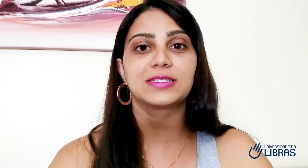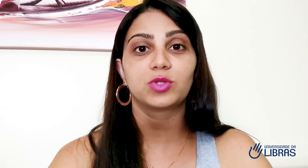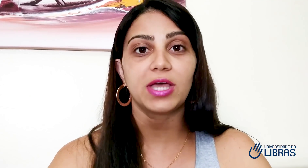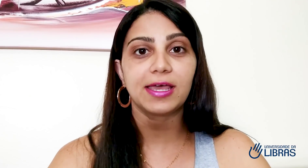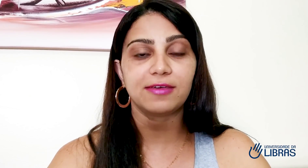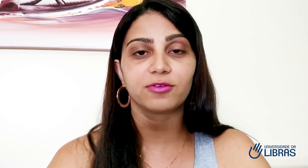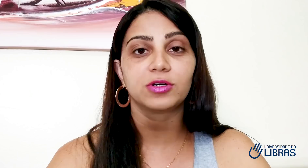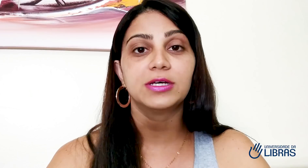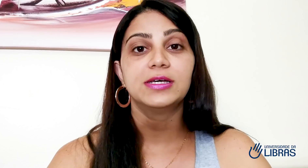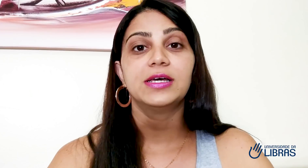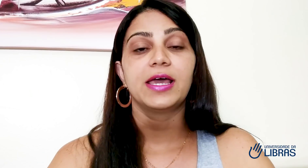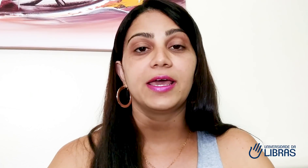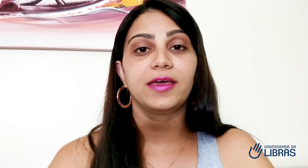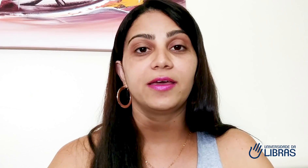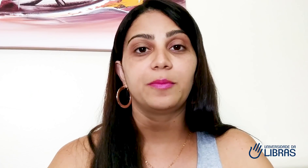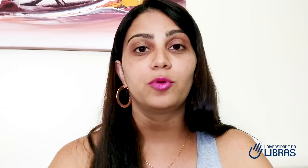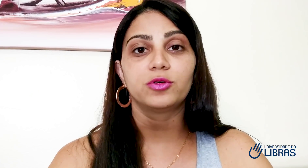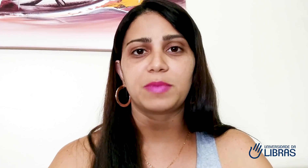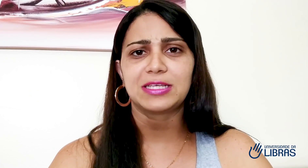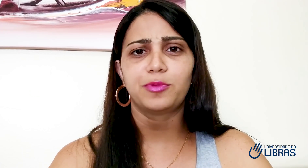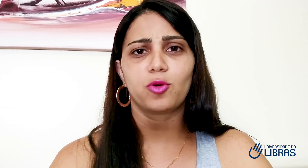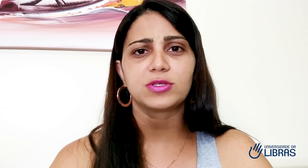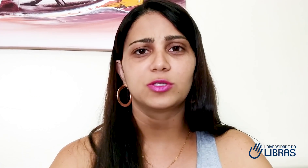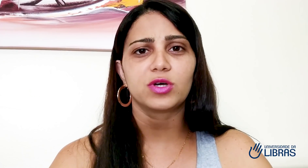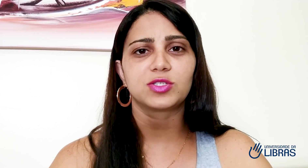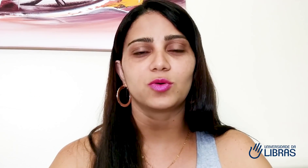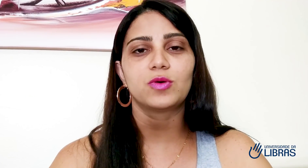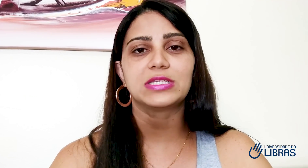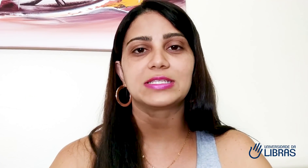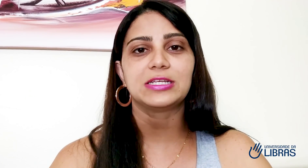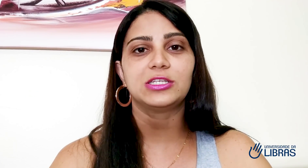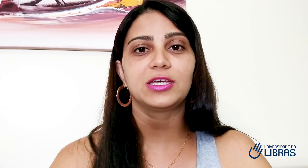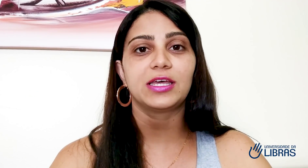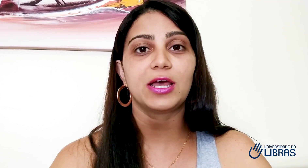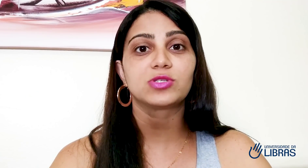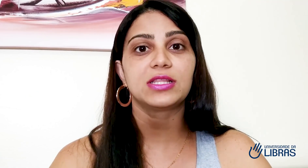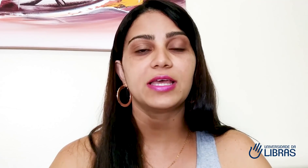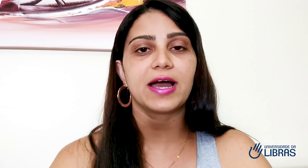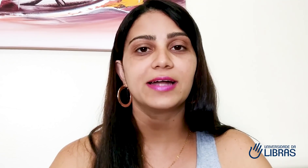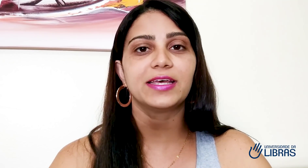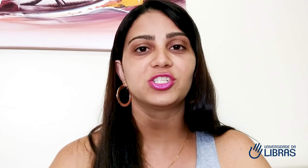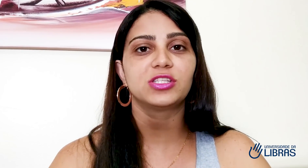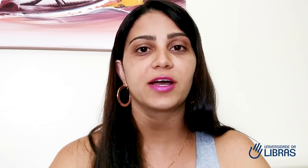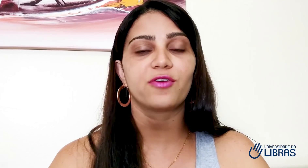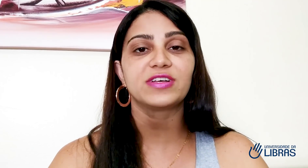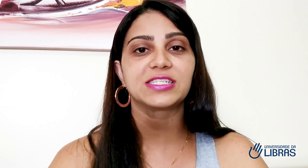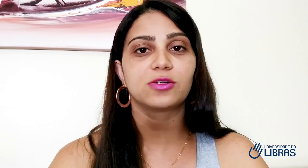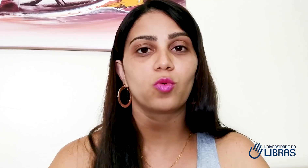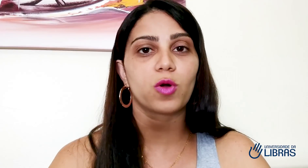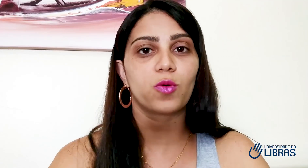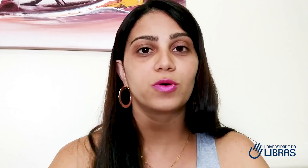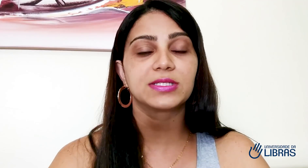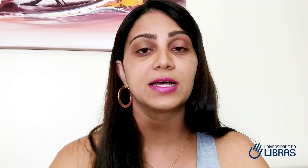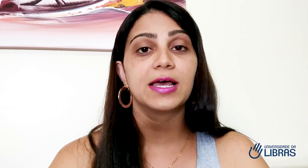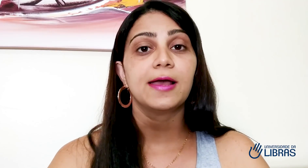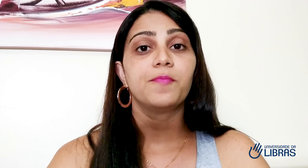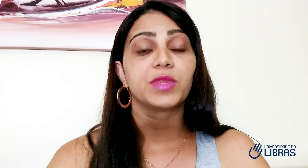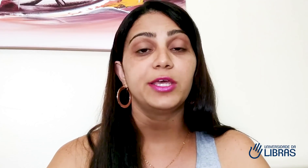comunicação terrível. Eu passei por algumas situações assim de querer auxiliar, né, a gente estar conversando alguma coisa, e eu